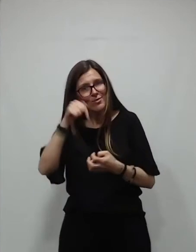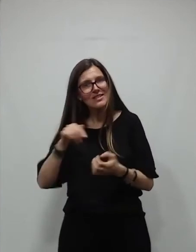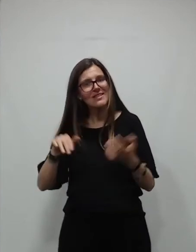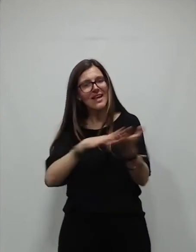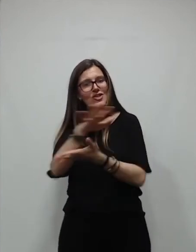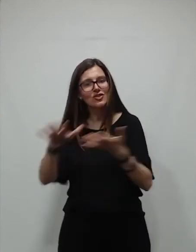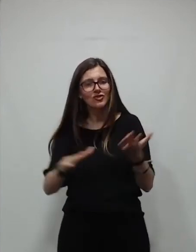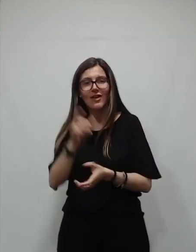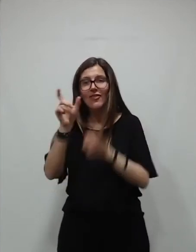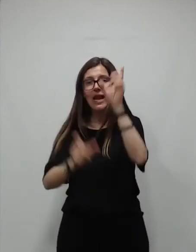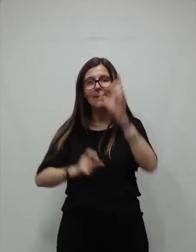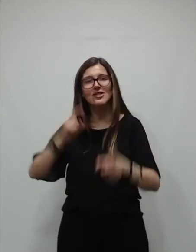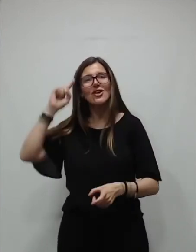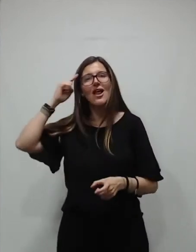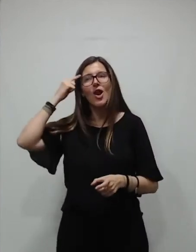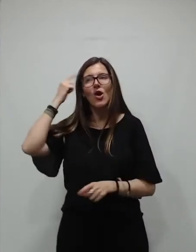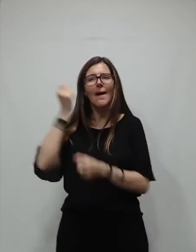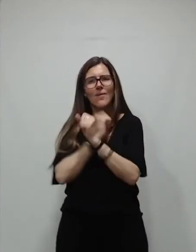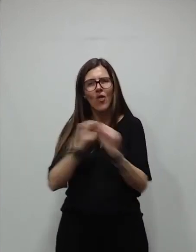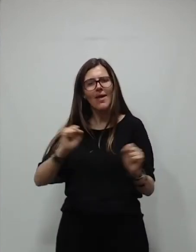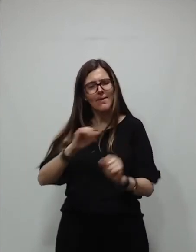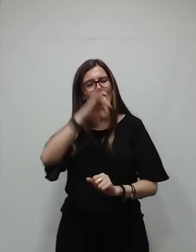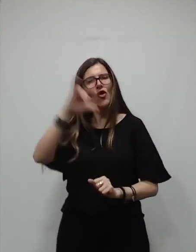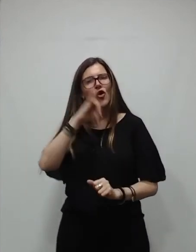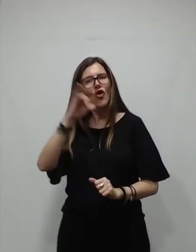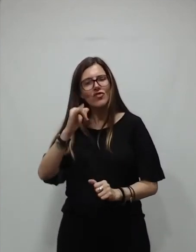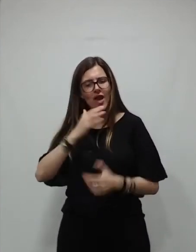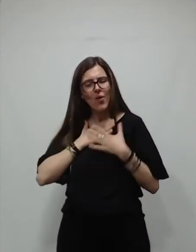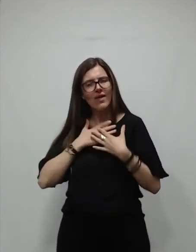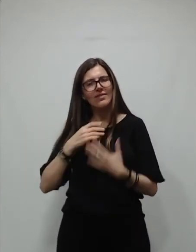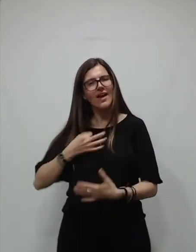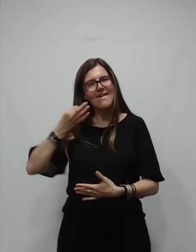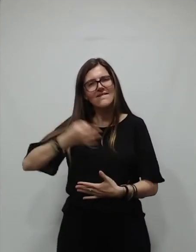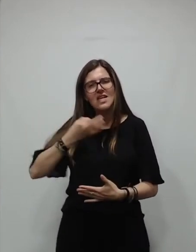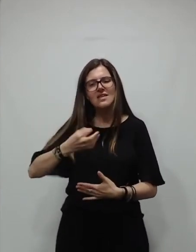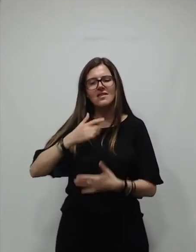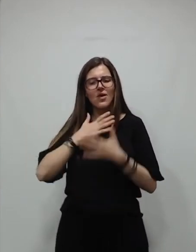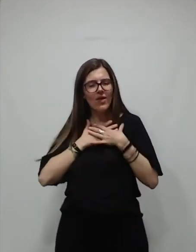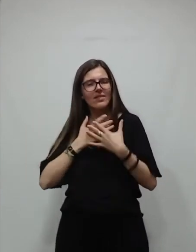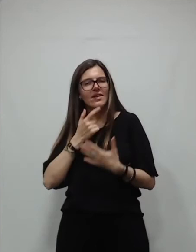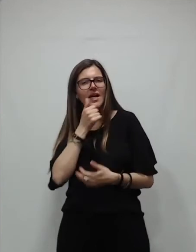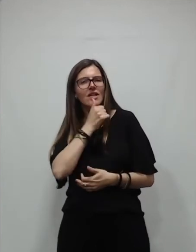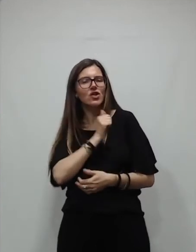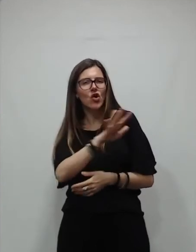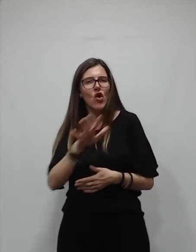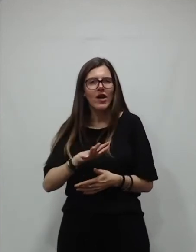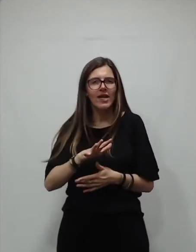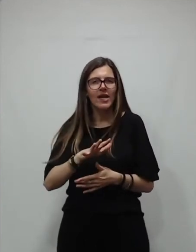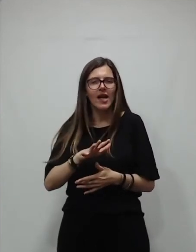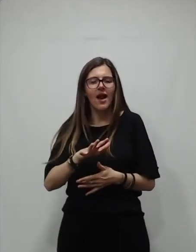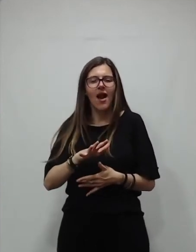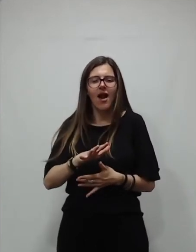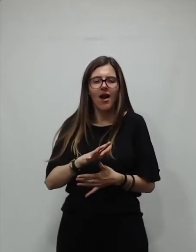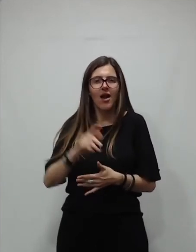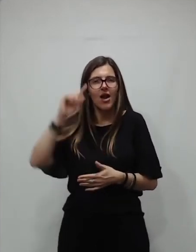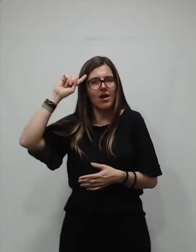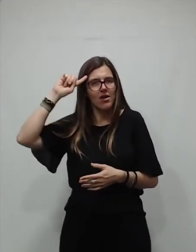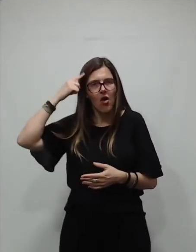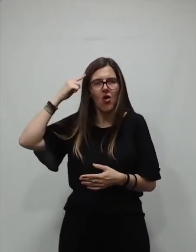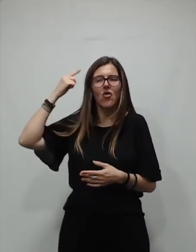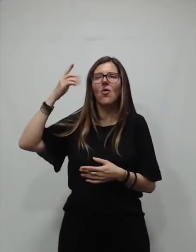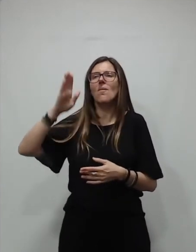podamos hablar en primera persona. Los locos, las locas, los loques, y bueno, voy a seguir haciendo el lenguaje